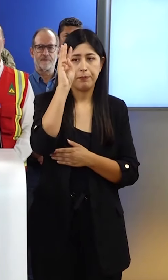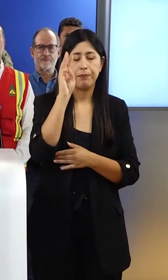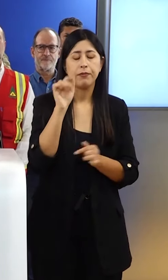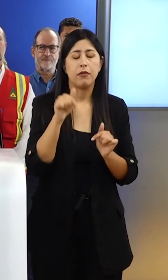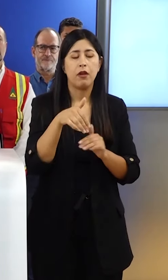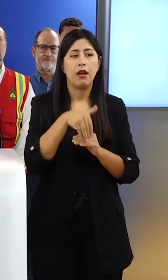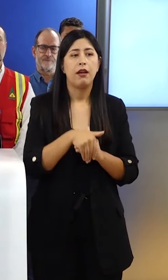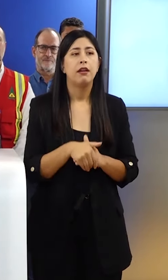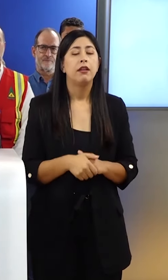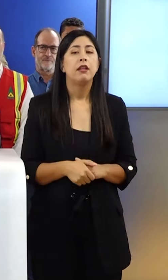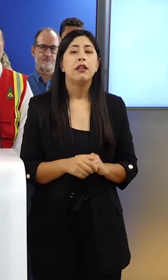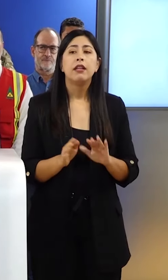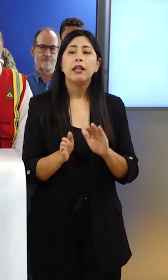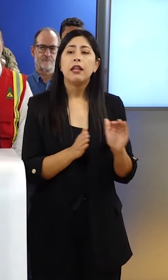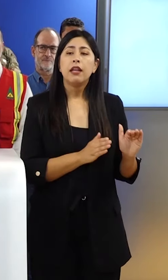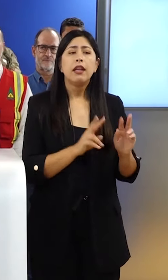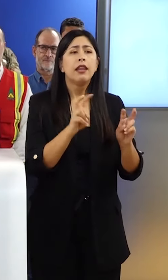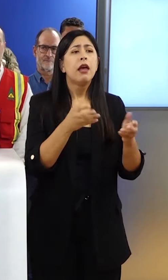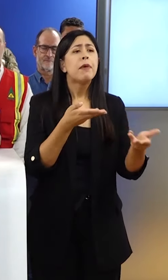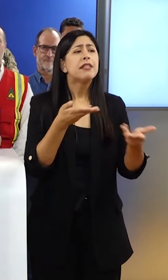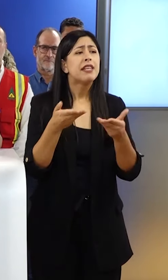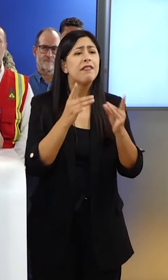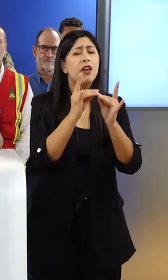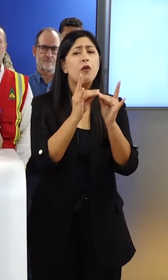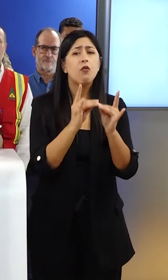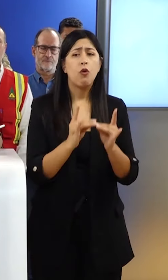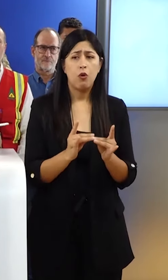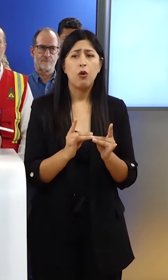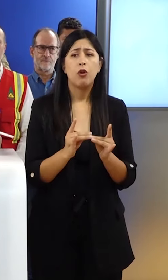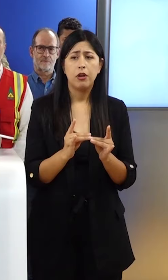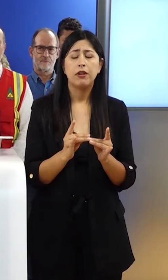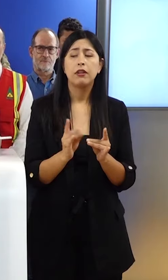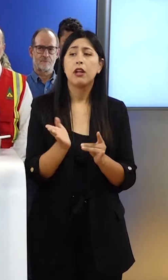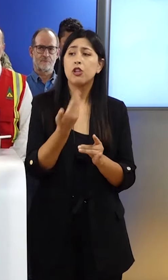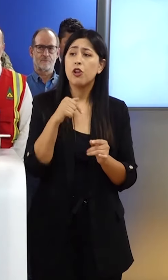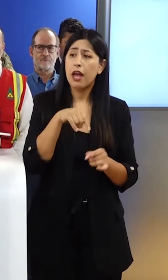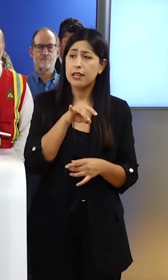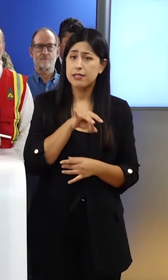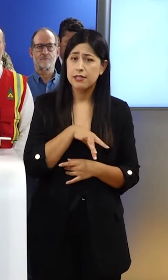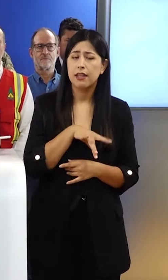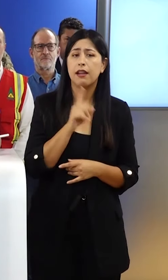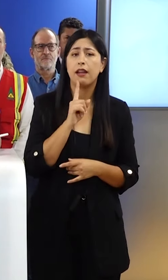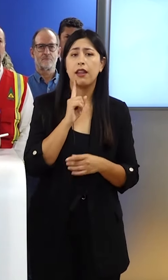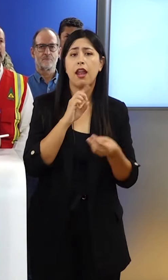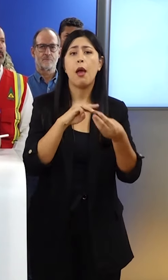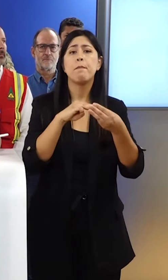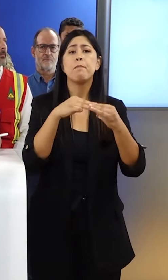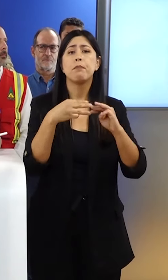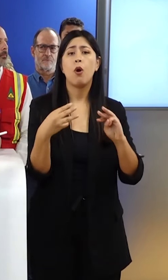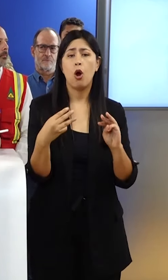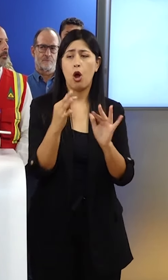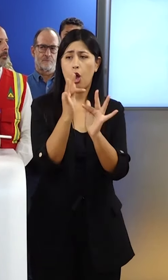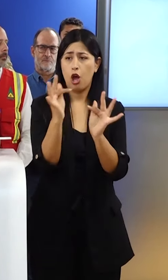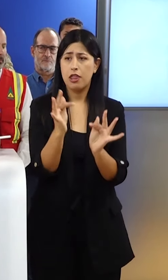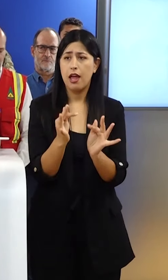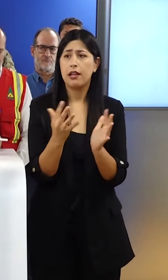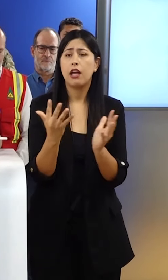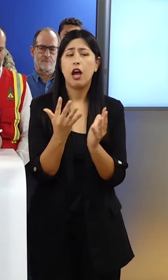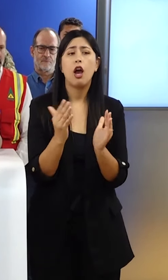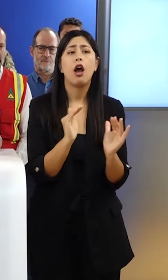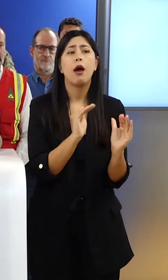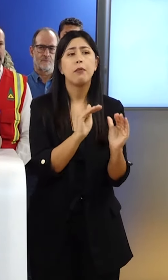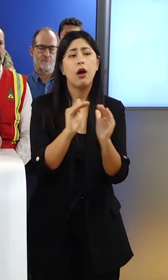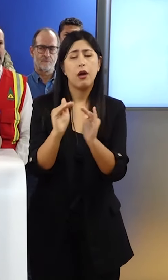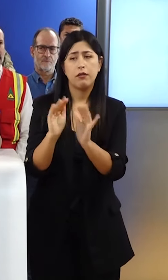hoy Respecto a los servicios fúnebres eh nosotros en Chile tenemos una modalidad eh de apoyo a las